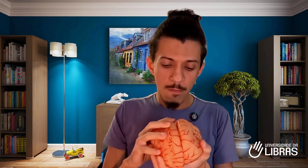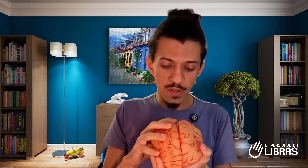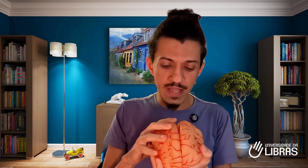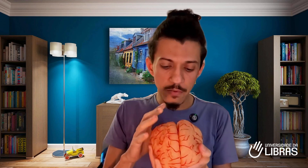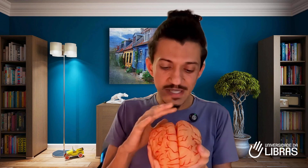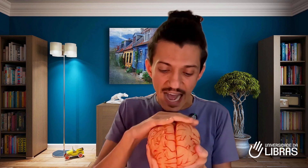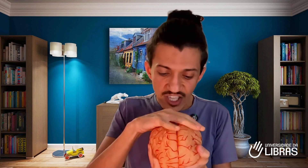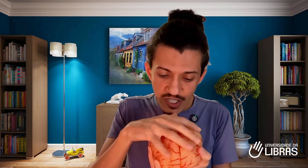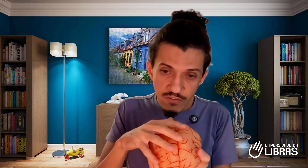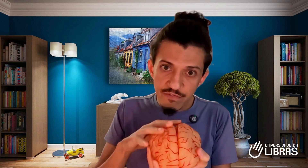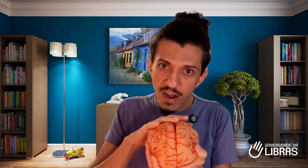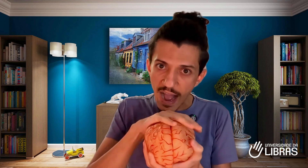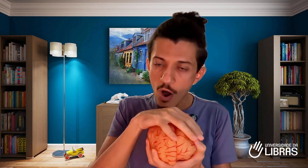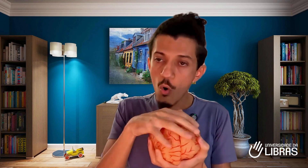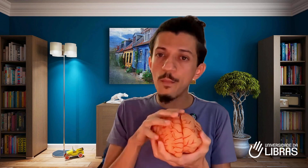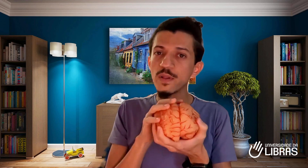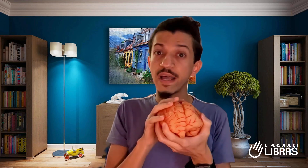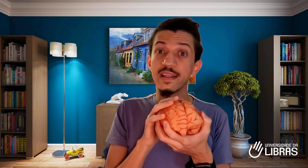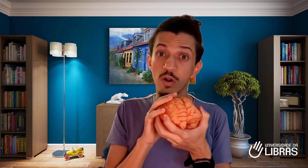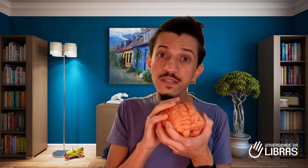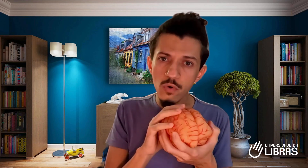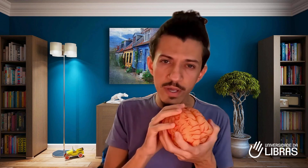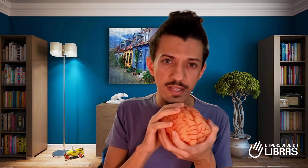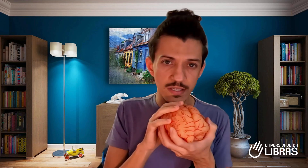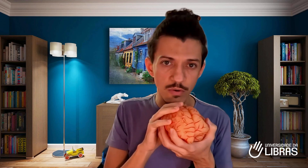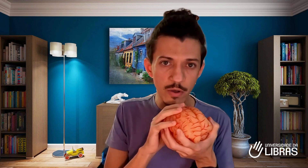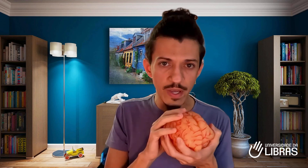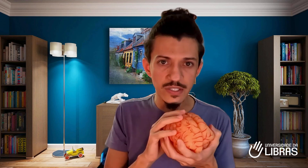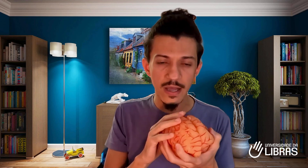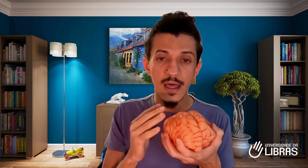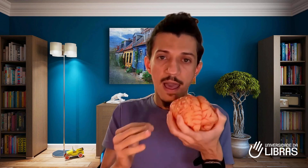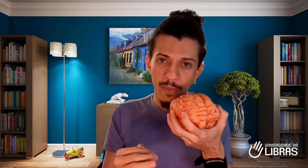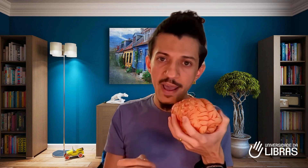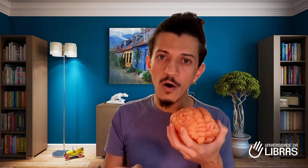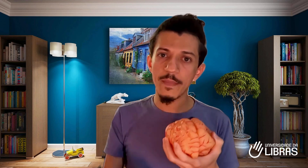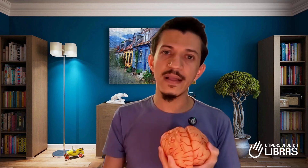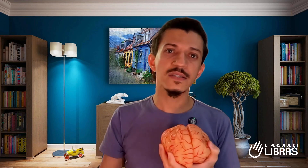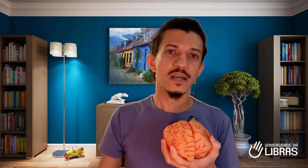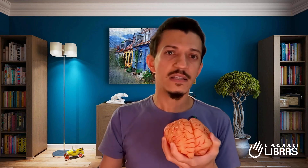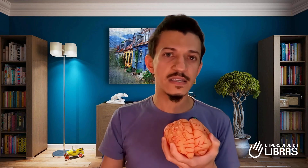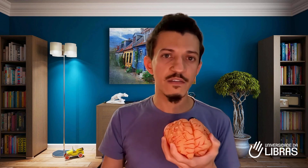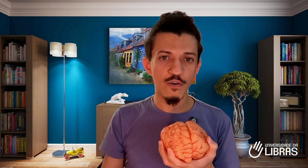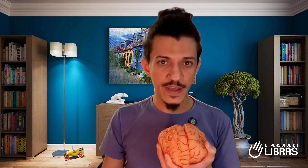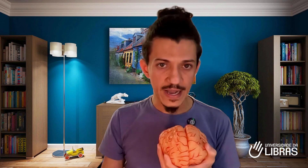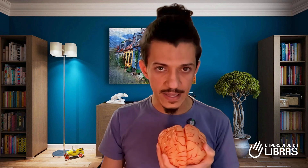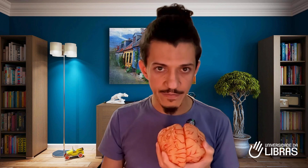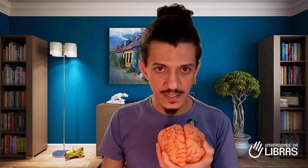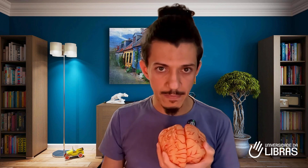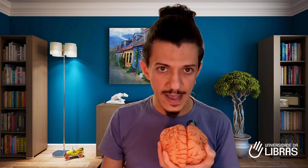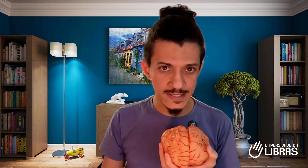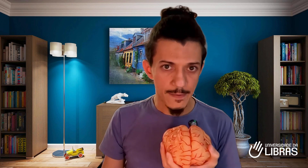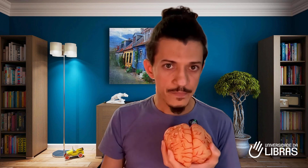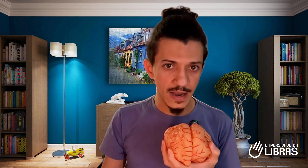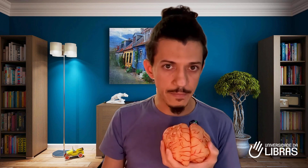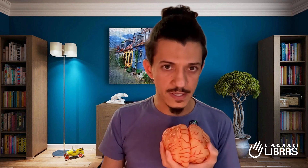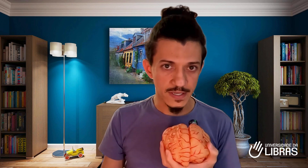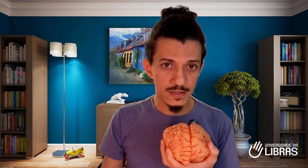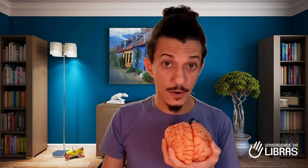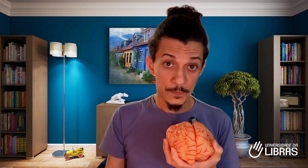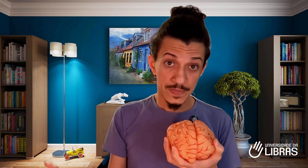podemos ativar o poder da nossa cognição linguística para realmente desenvolver cada vez mais na Libras. Então, dentro